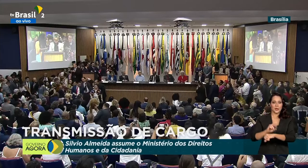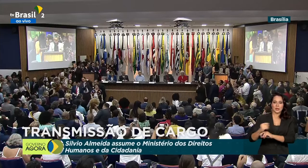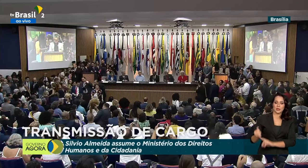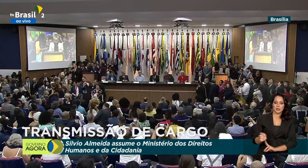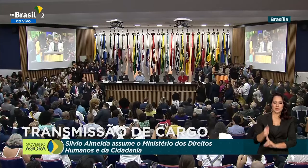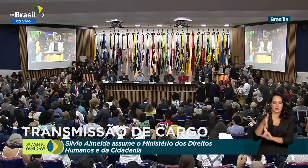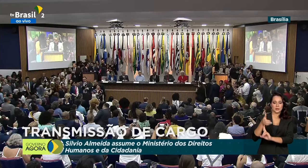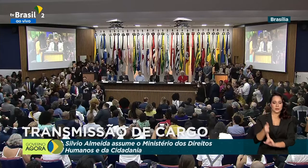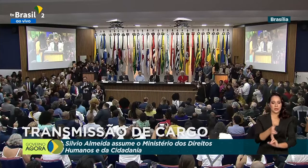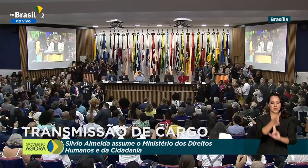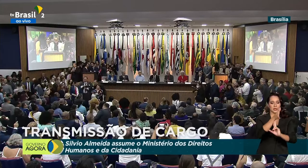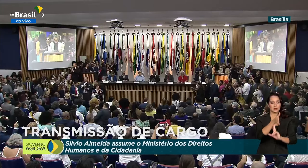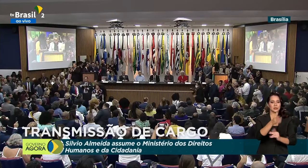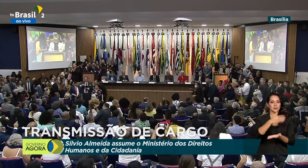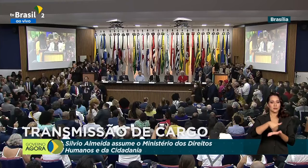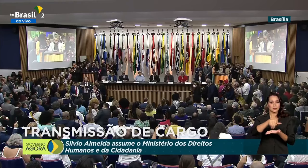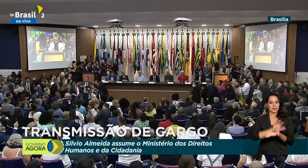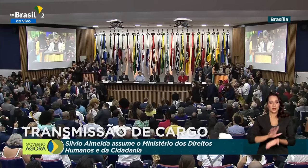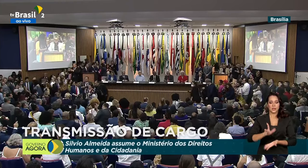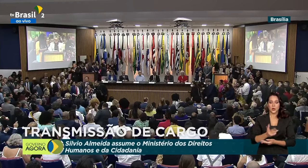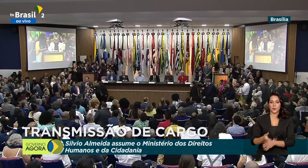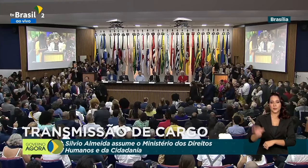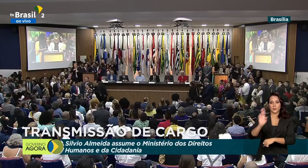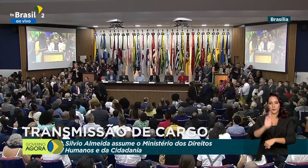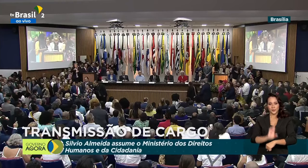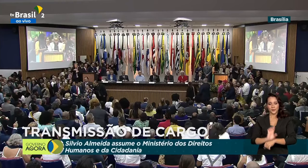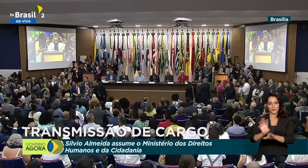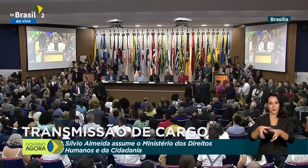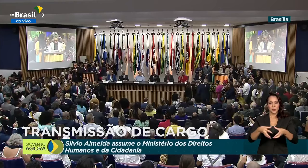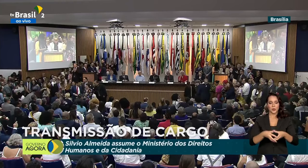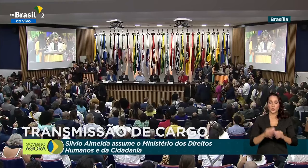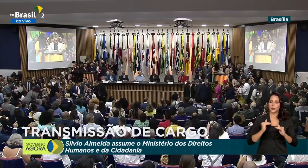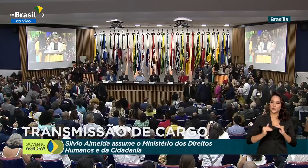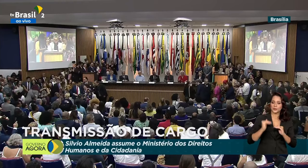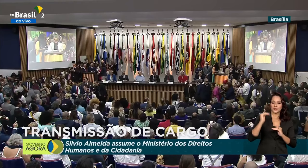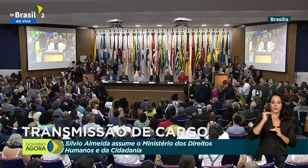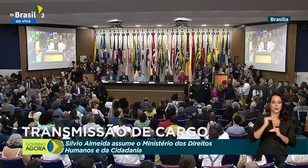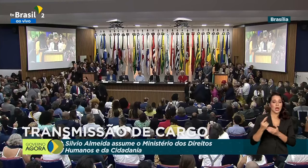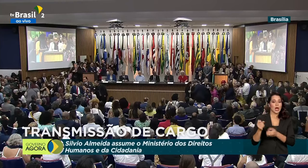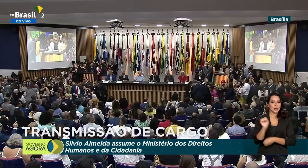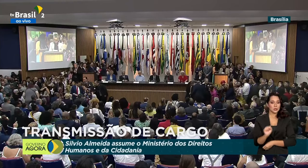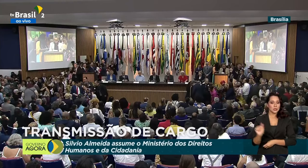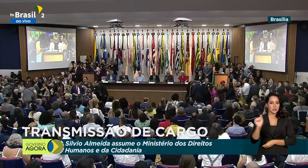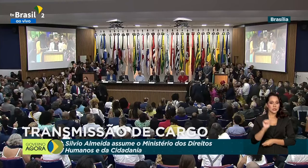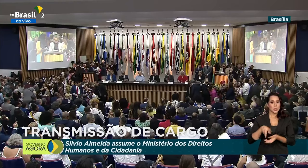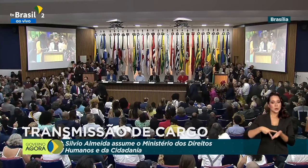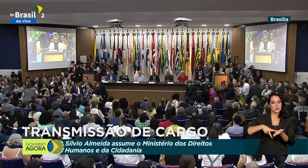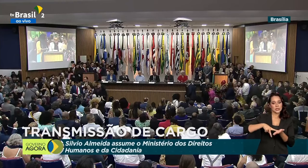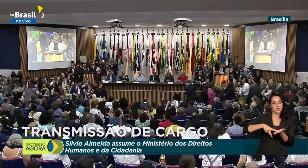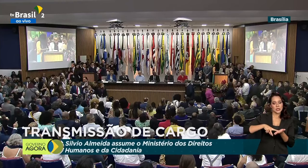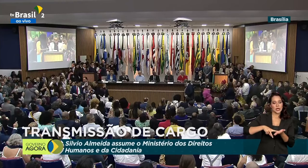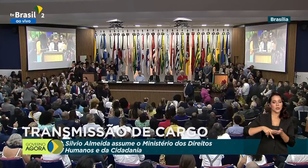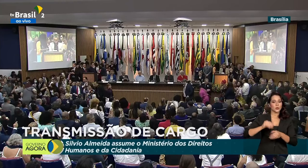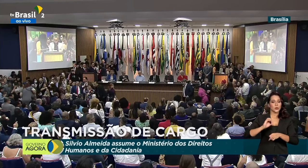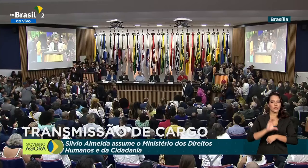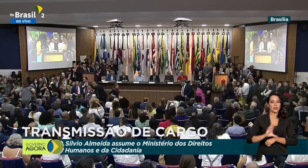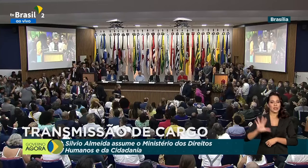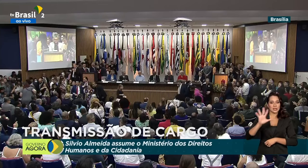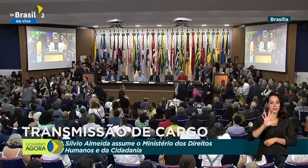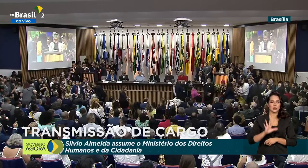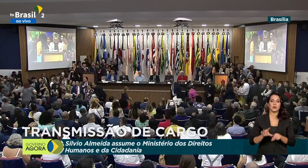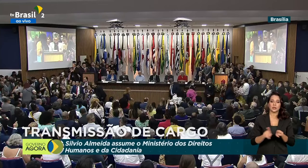embaixadas secretários nacionais representantes das entidades de classe associações sindicatos Confederações